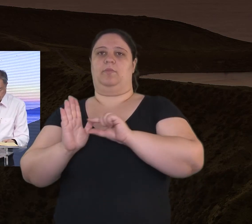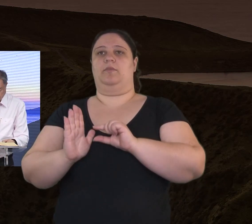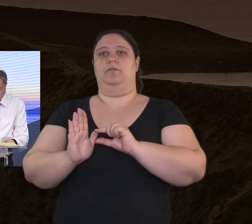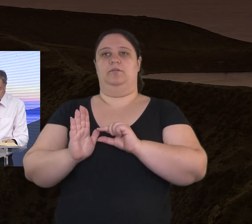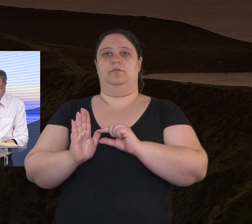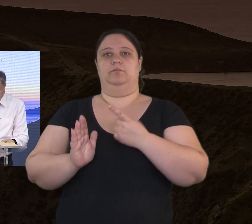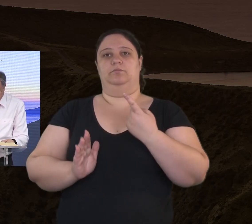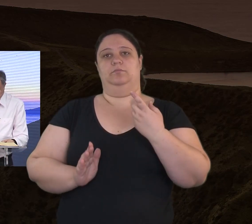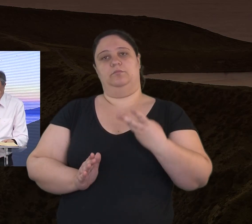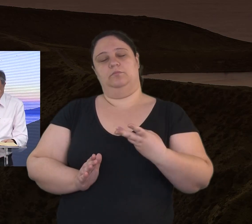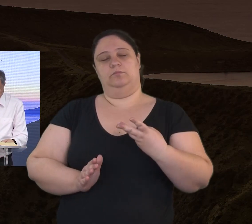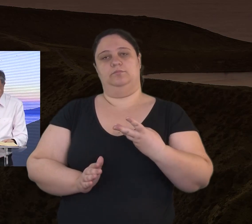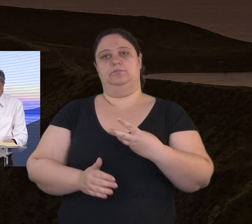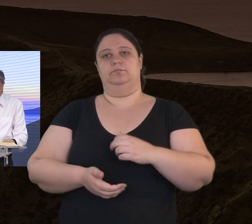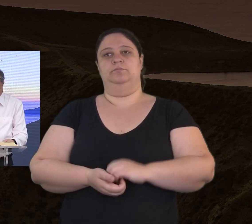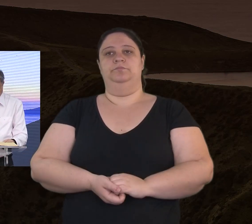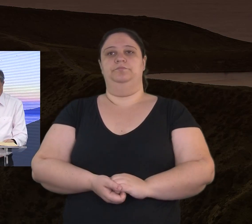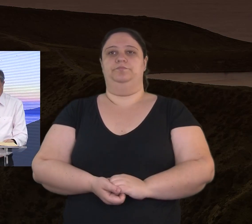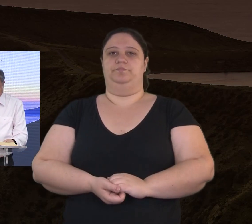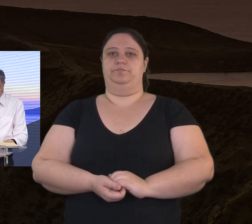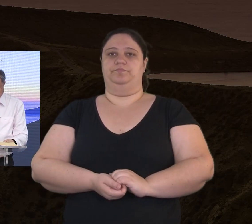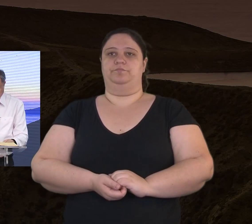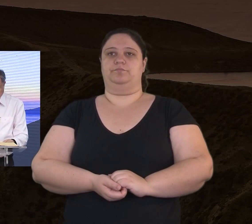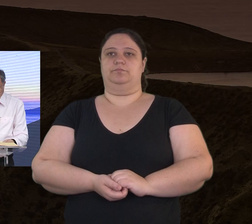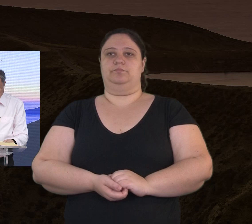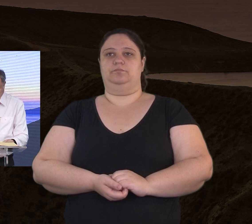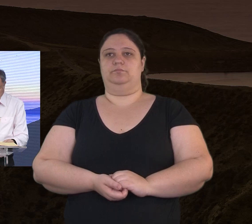versículo 13,